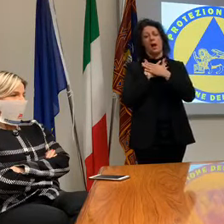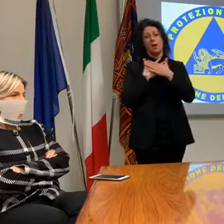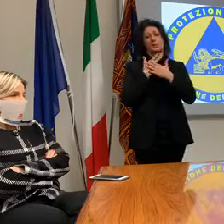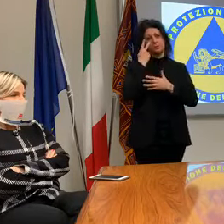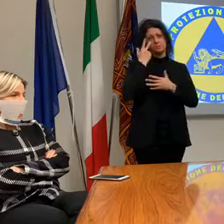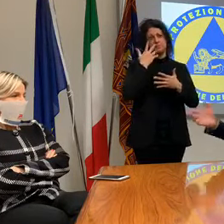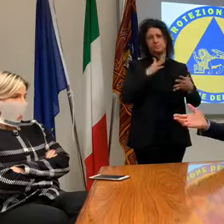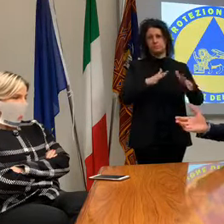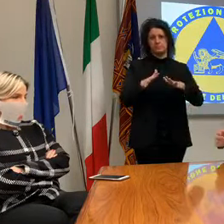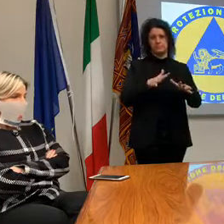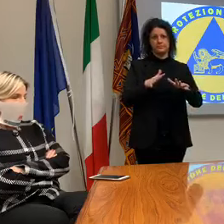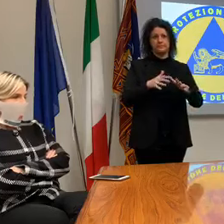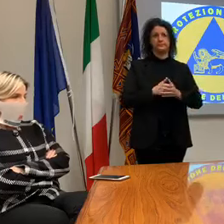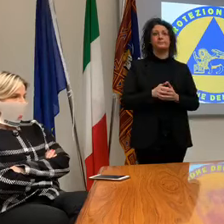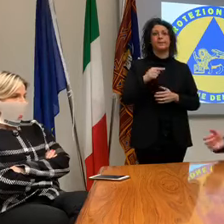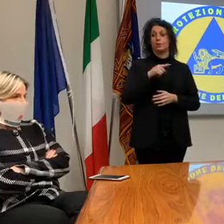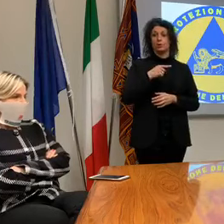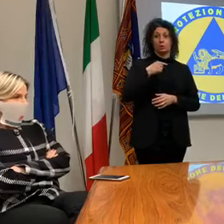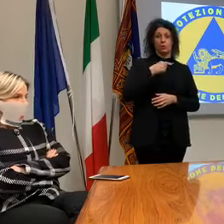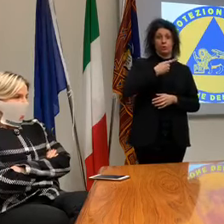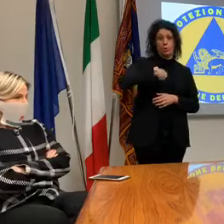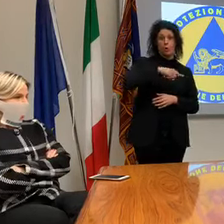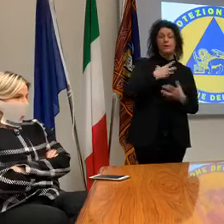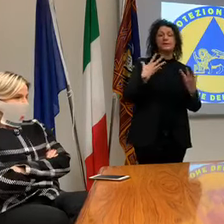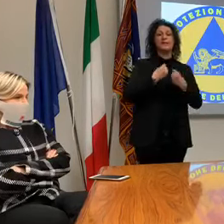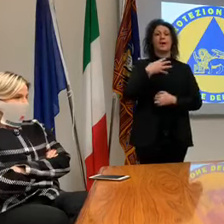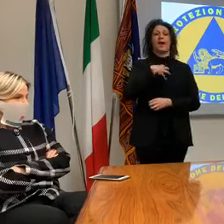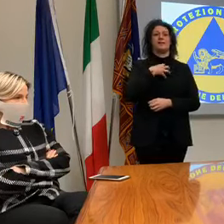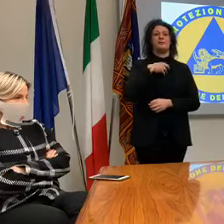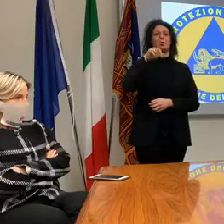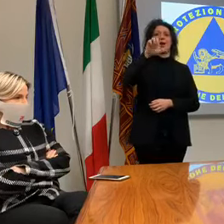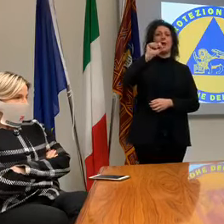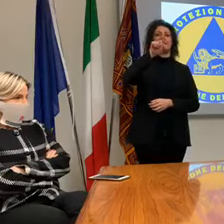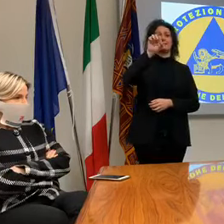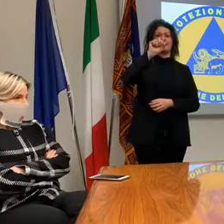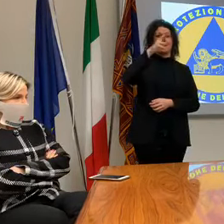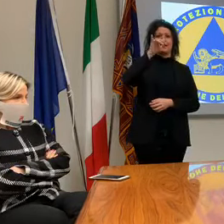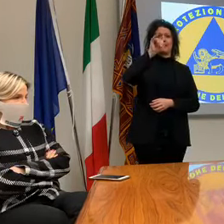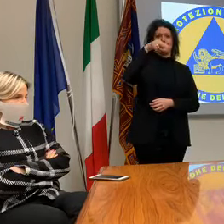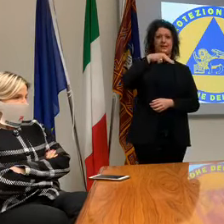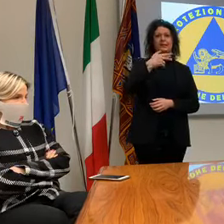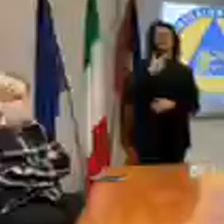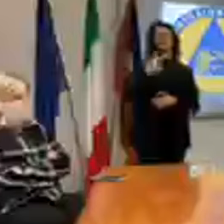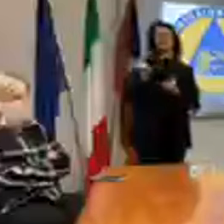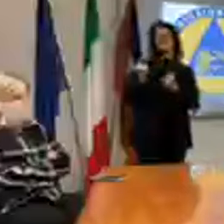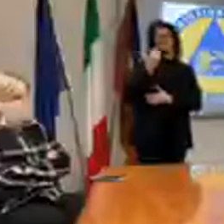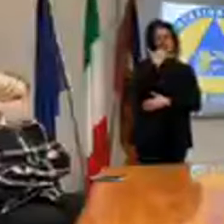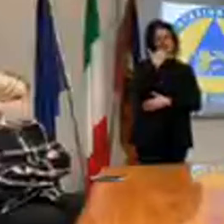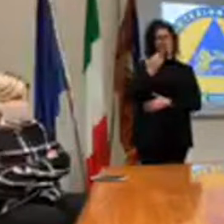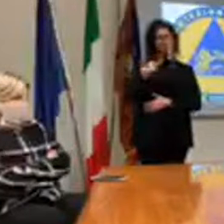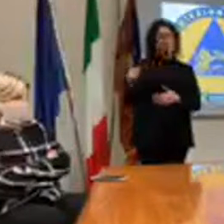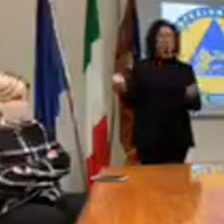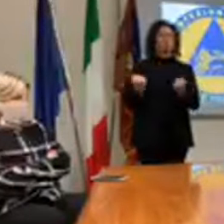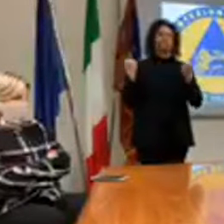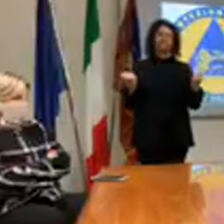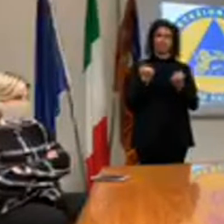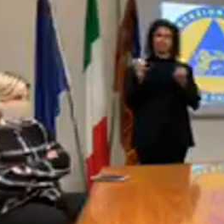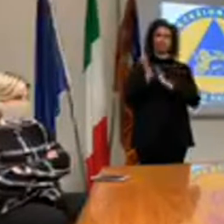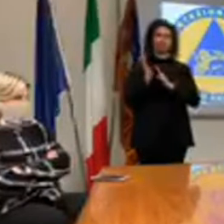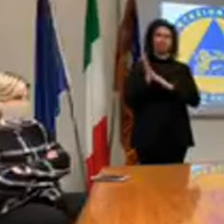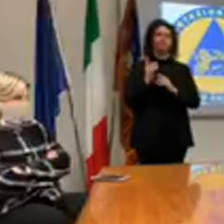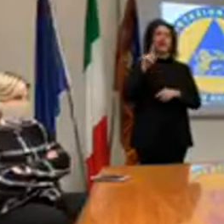siamo concentrati qui con l'assessore Lanzarin, che saluto e ringrazio per l'eccezionale attività che sta facendo, e l'assessore